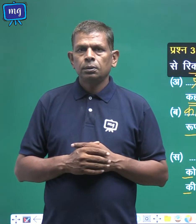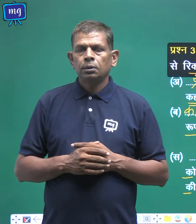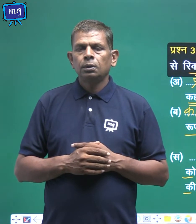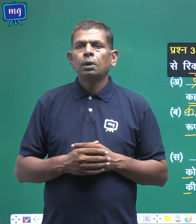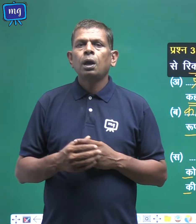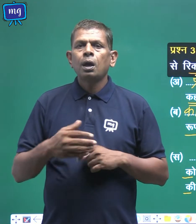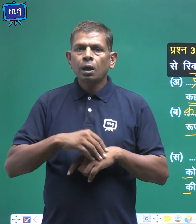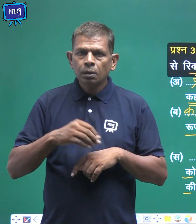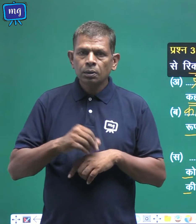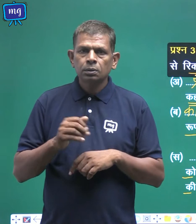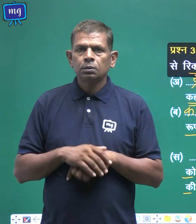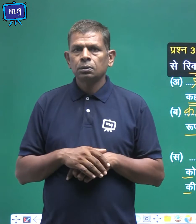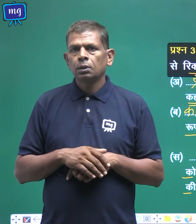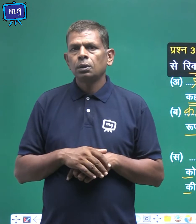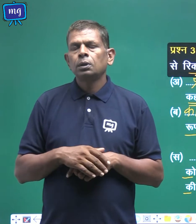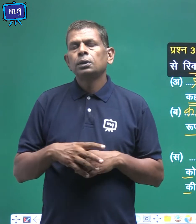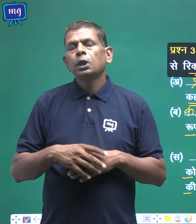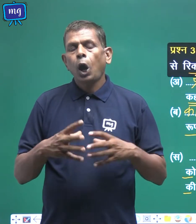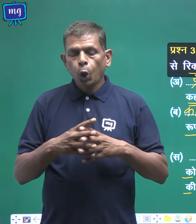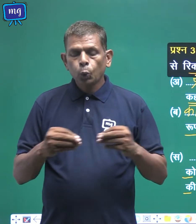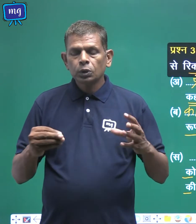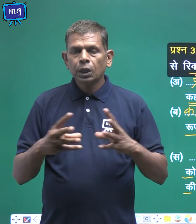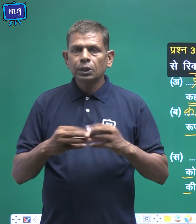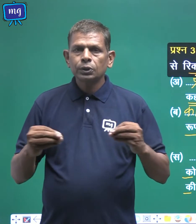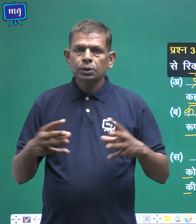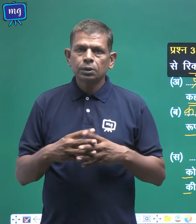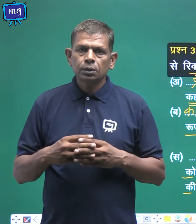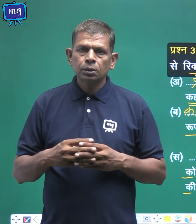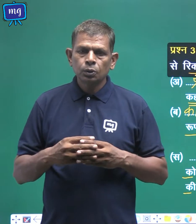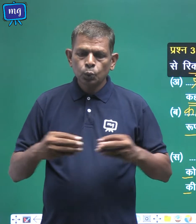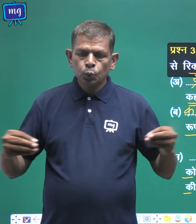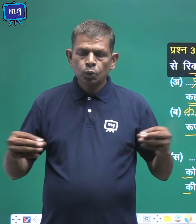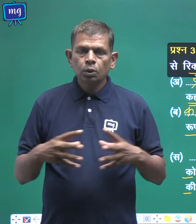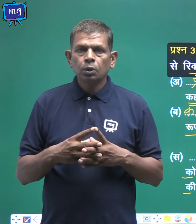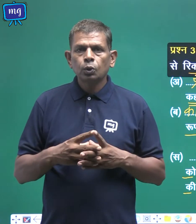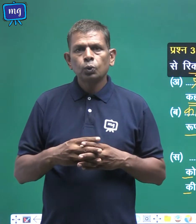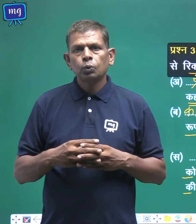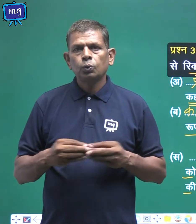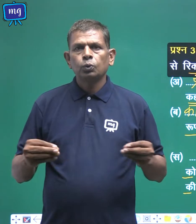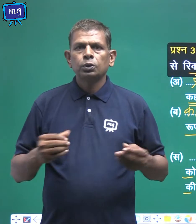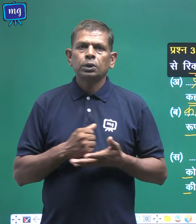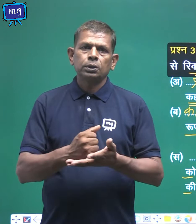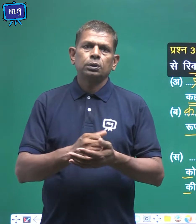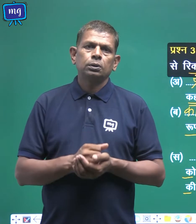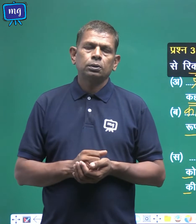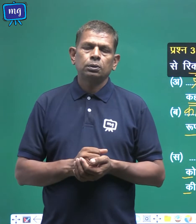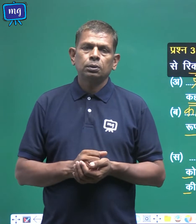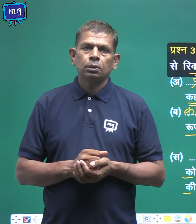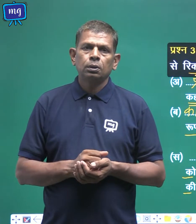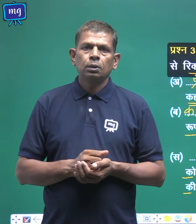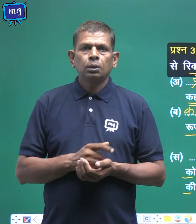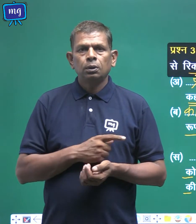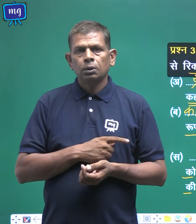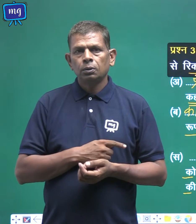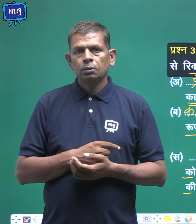खनिज लवण या वृक्षांश? क्या करता है बच्चों सहायता? बिल्कुल